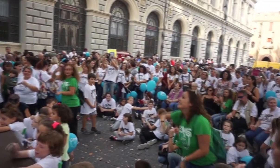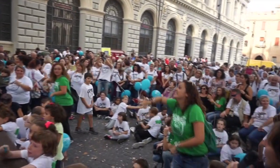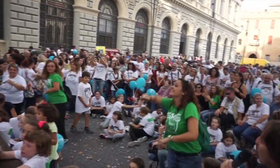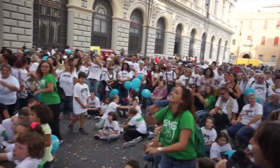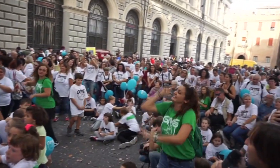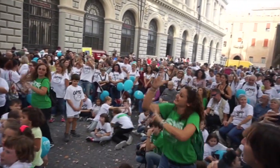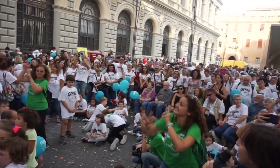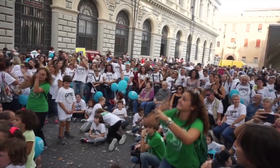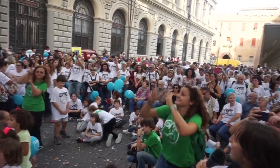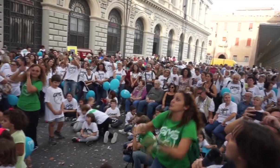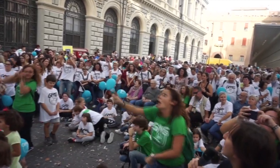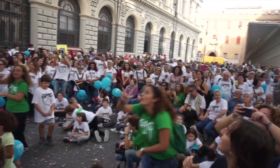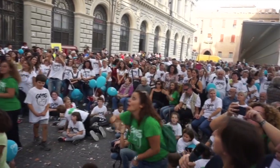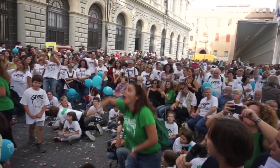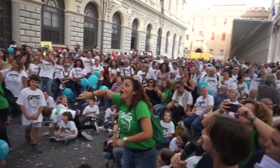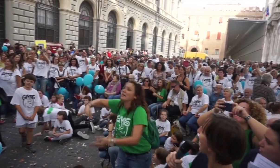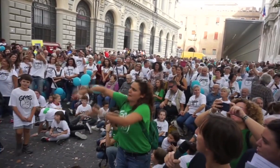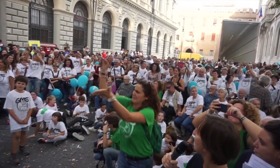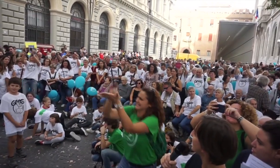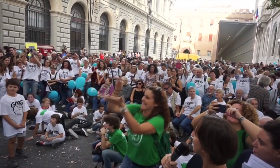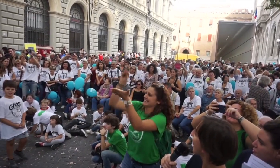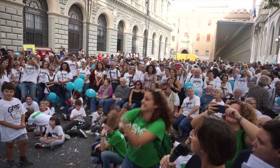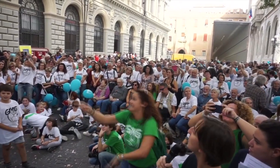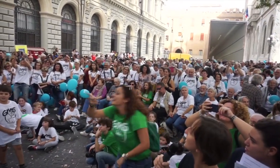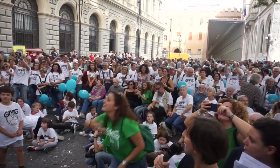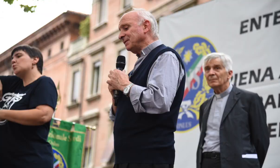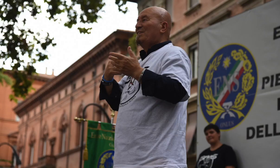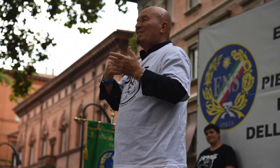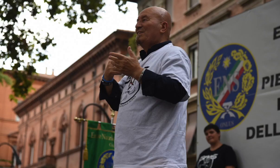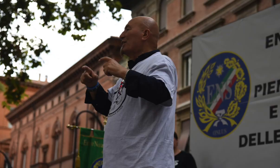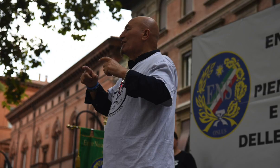ancora. E noi segniamo.